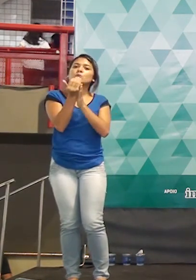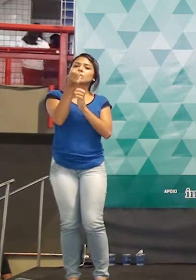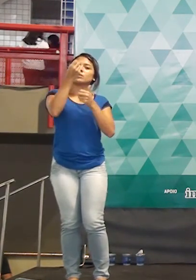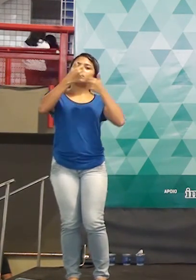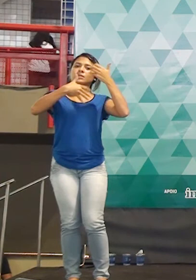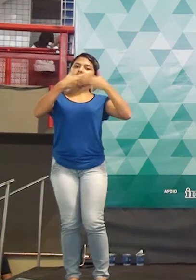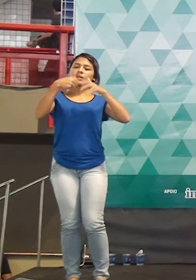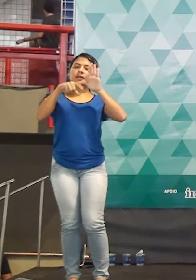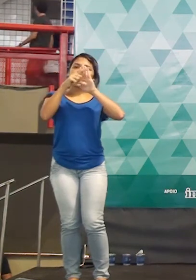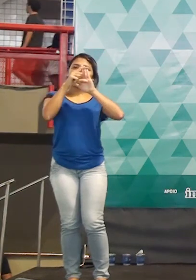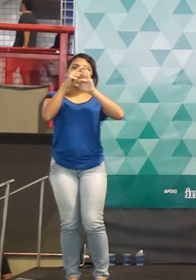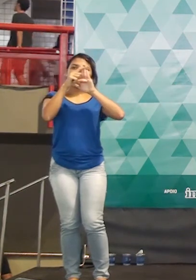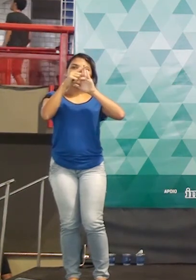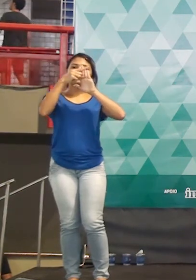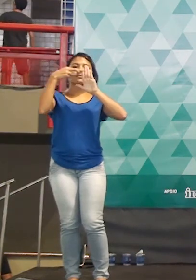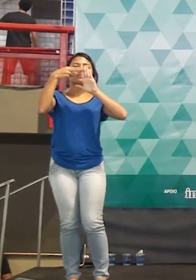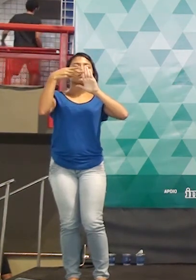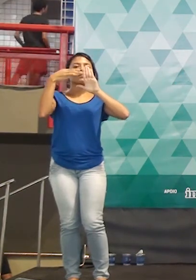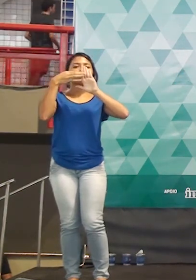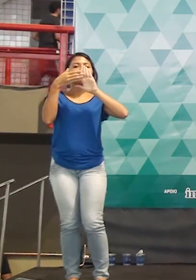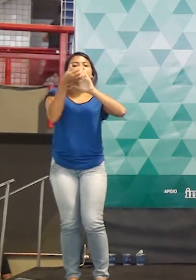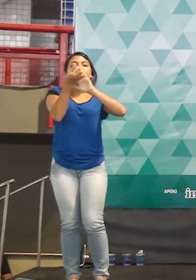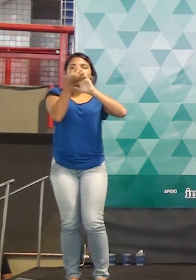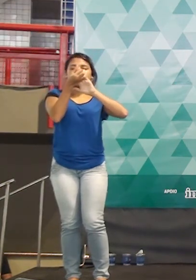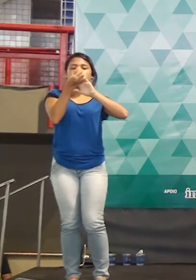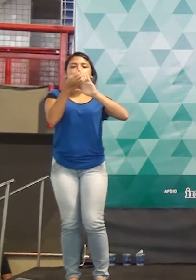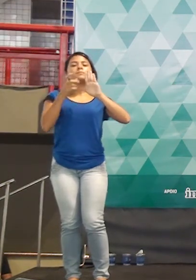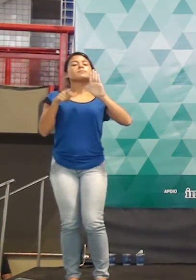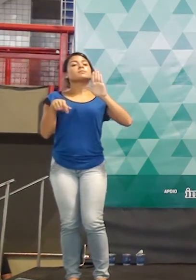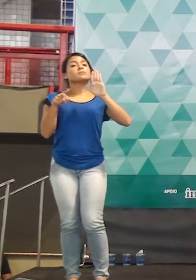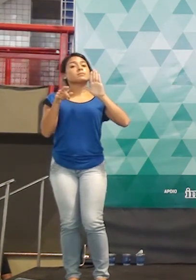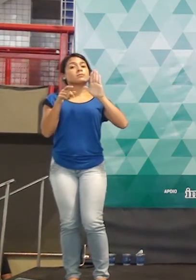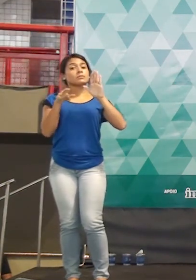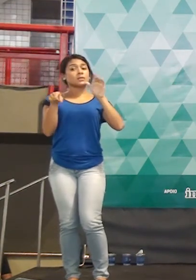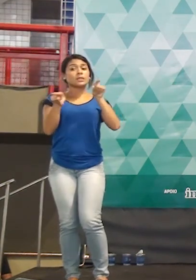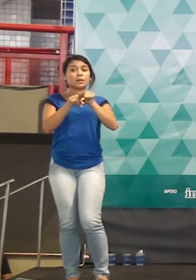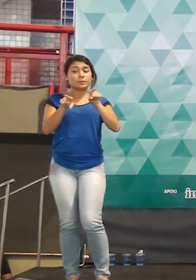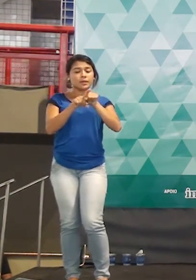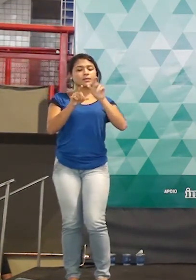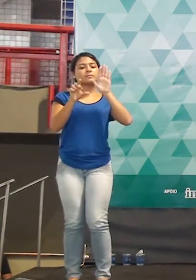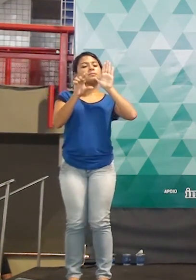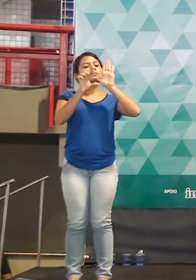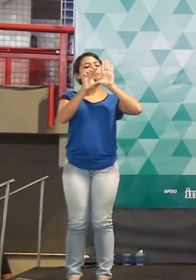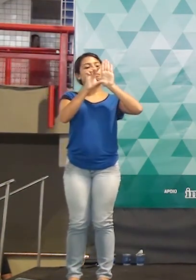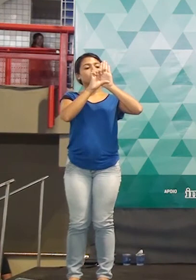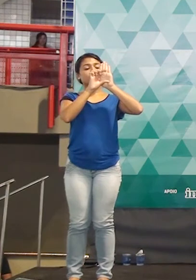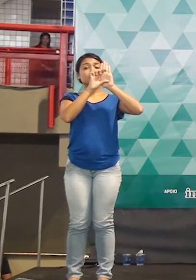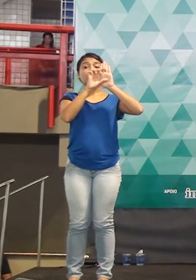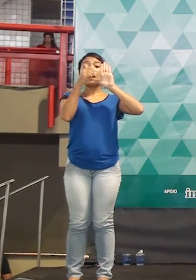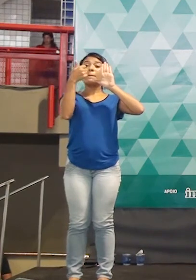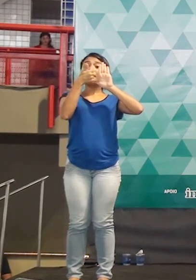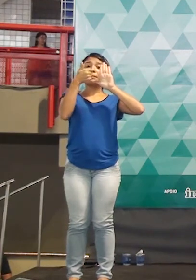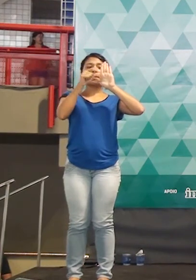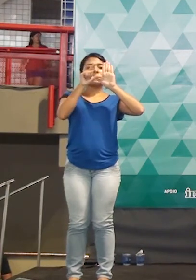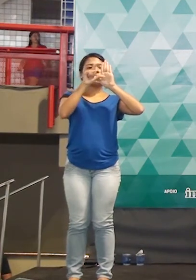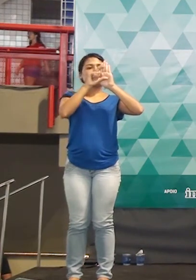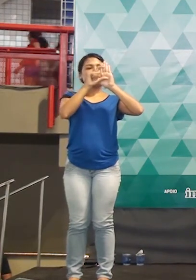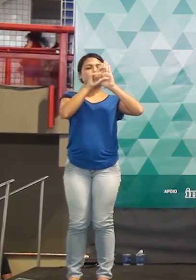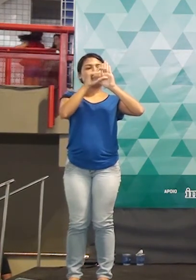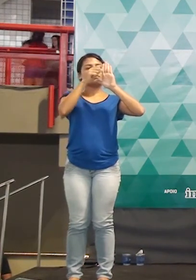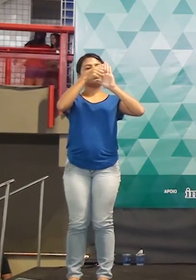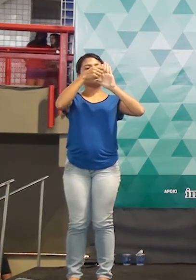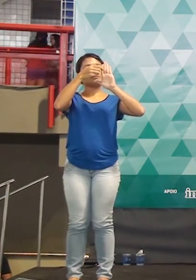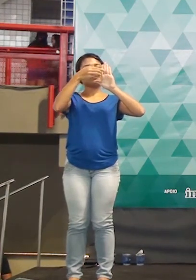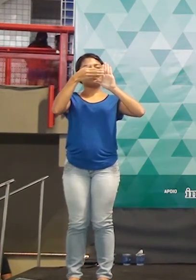Primeiro parágrafo do desenvolvimento, façam 7 linhas. Primeiro parágrafo do desenvolvimento, que é o 2º